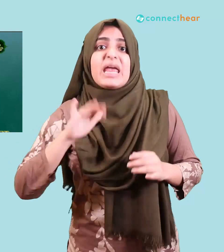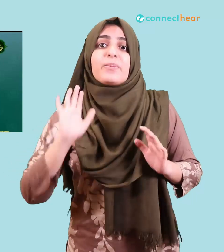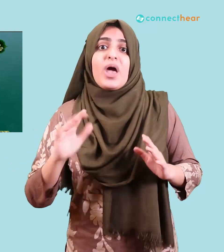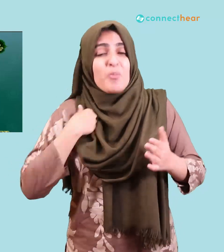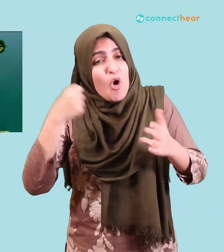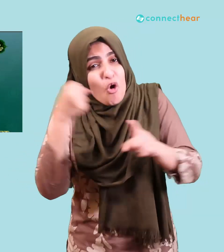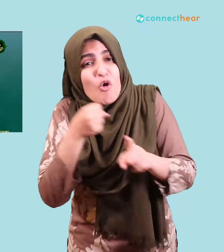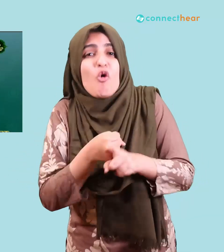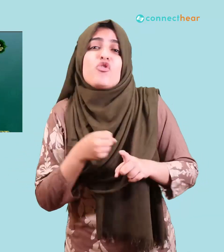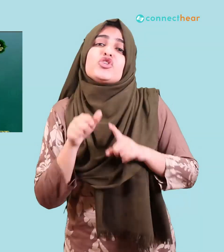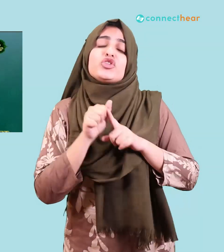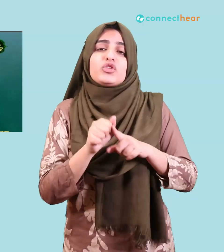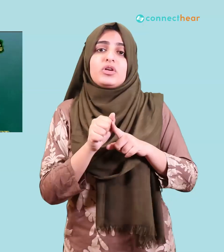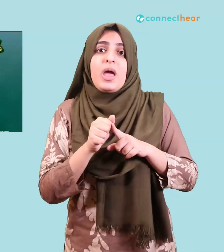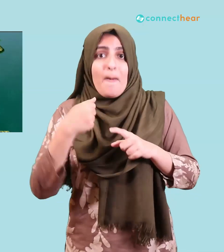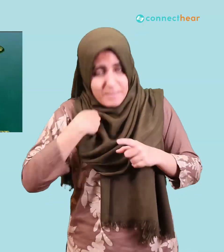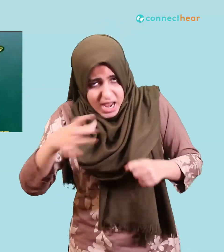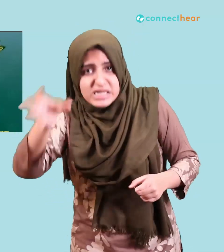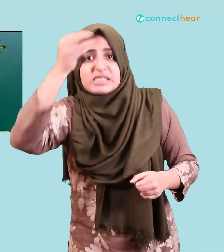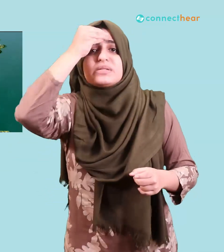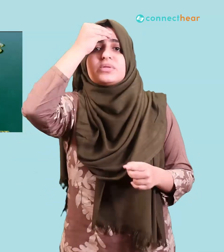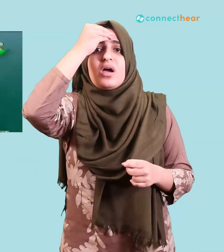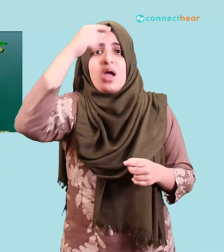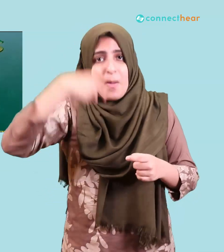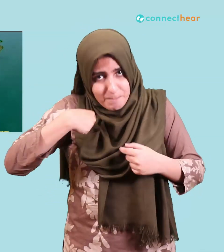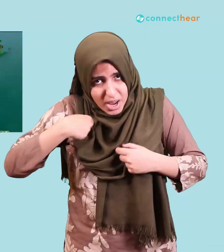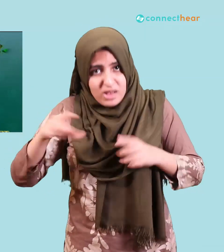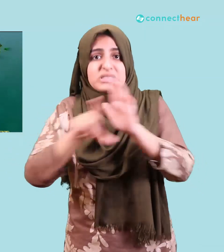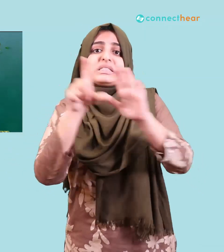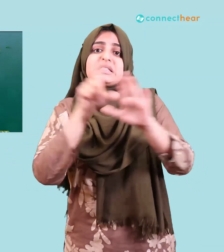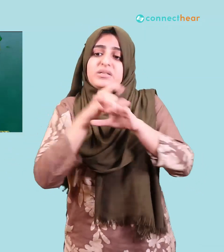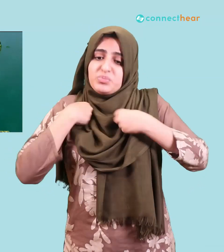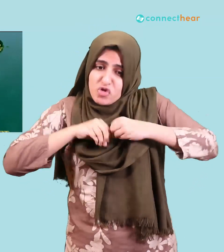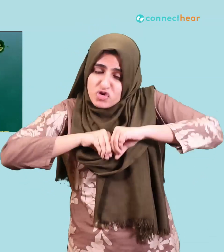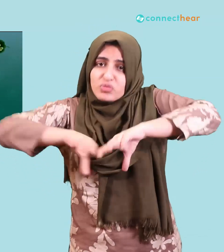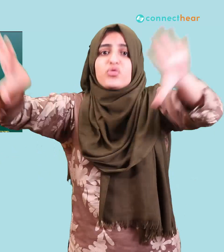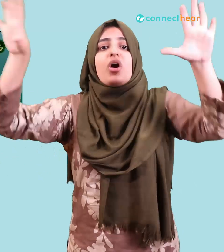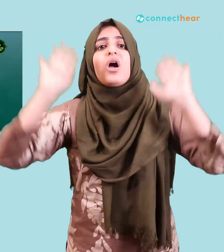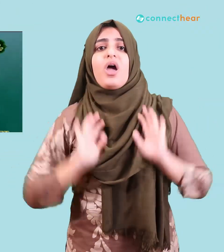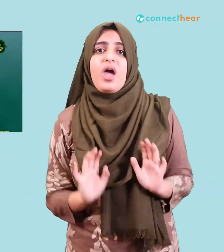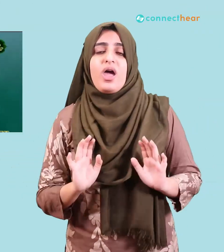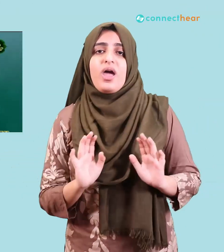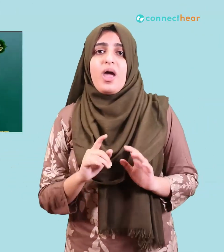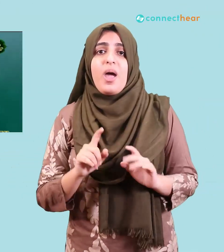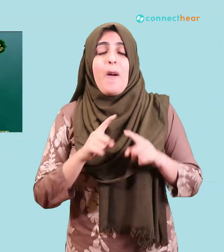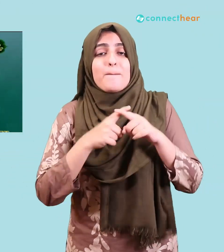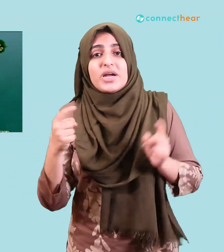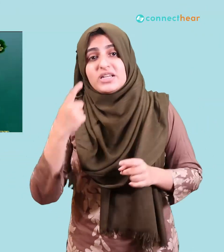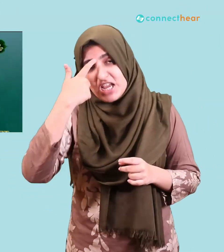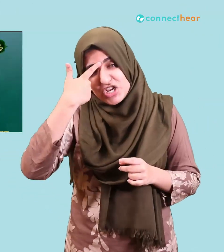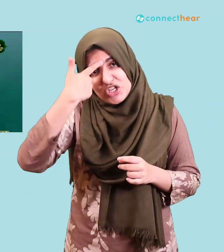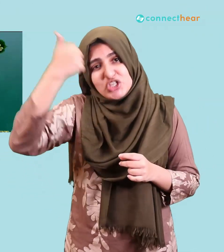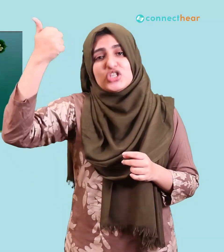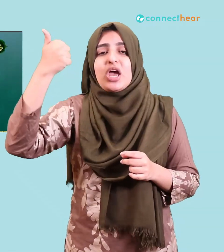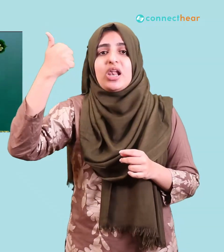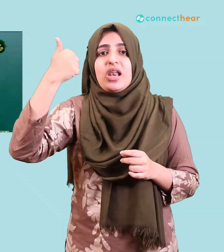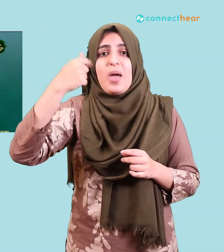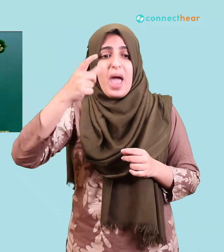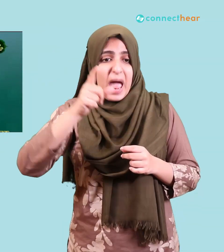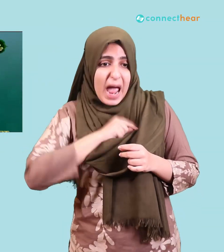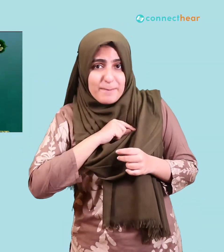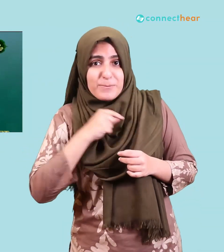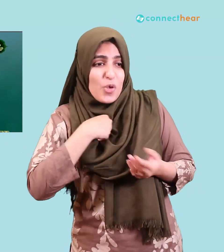ہوں کہ میں ذمہ داری اس کی لیتا ہوں، میں ہی اس کیمپین کو لیڈ کروں گا، لیکن میں انشاءاللہ اپنی